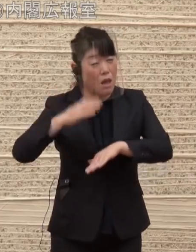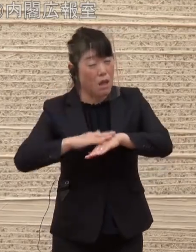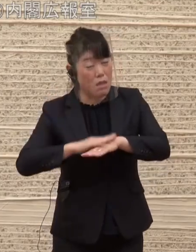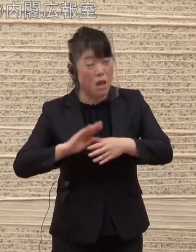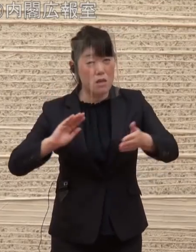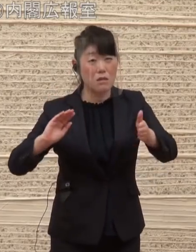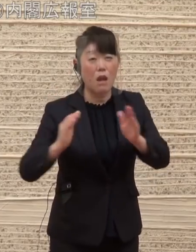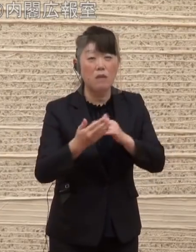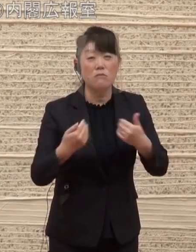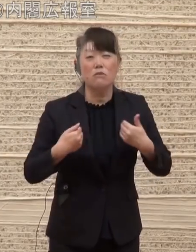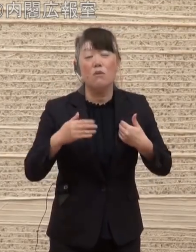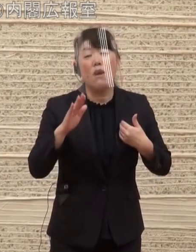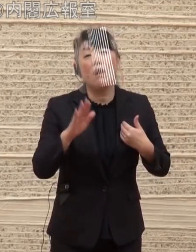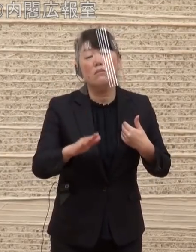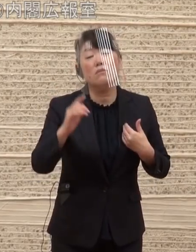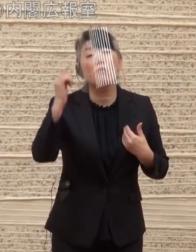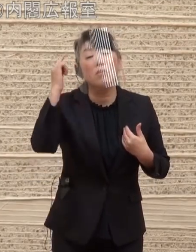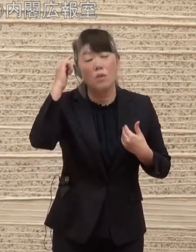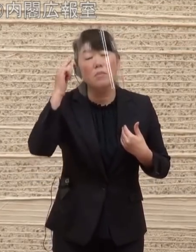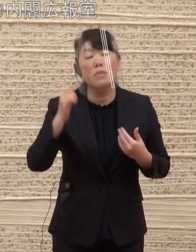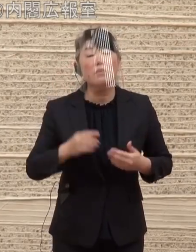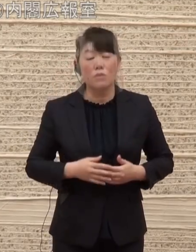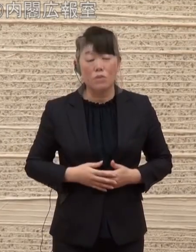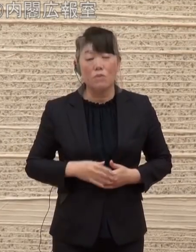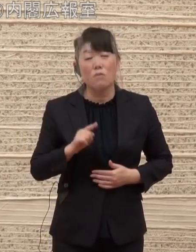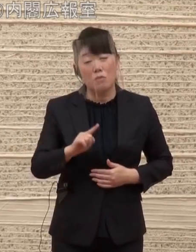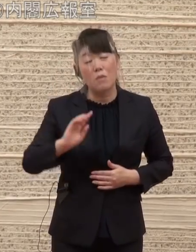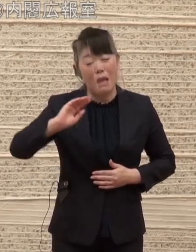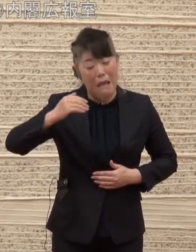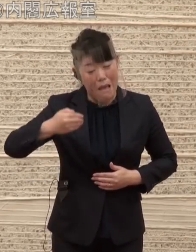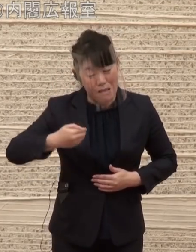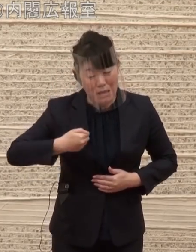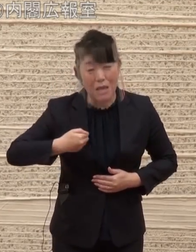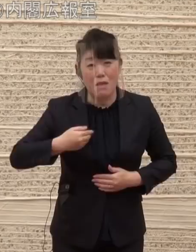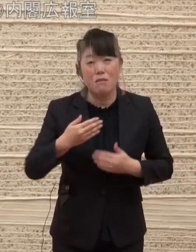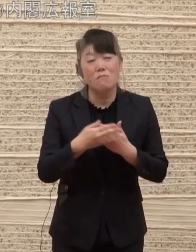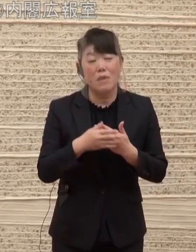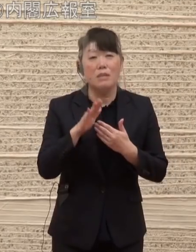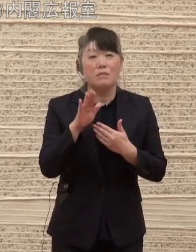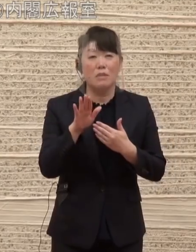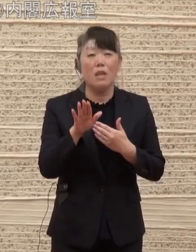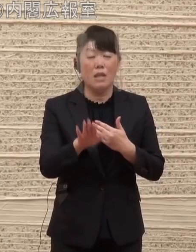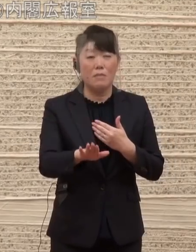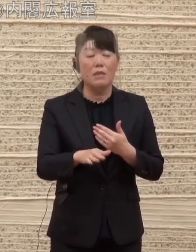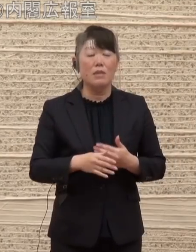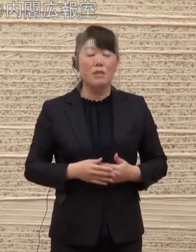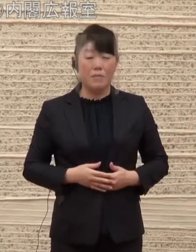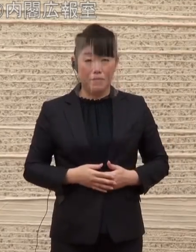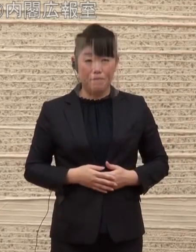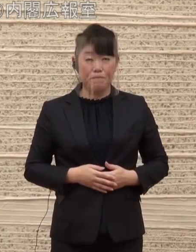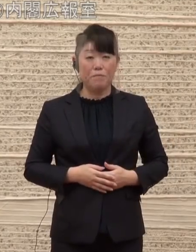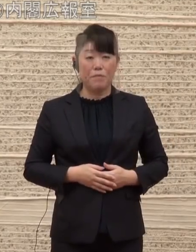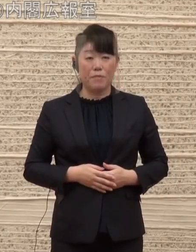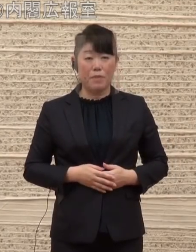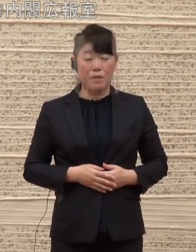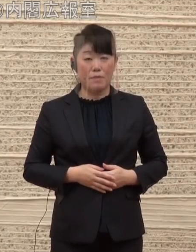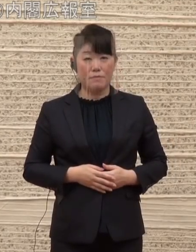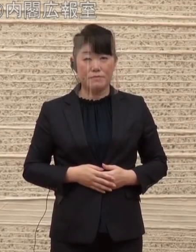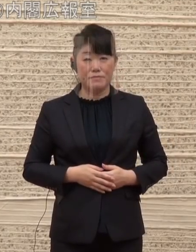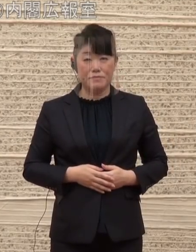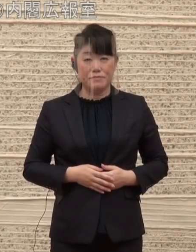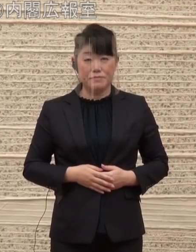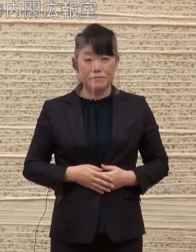私たちはどうだったかということは真剣に反省したければなーれんだろうと紅毛者へなければならない